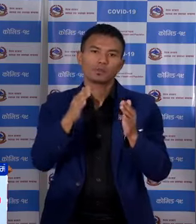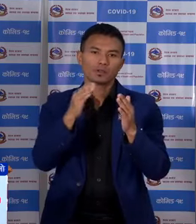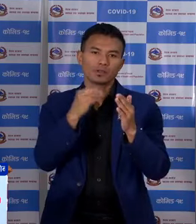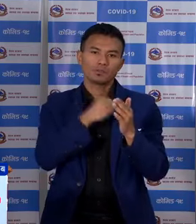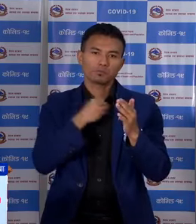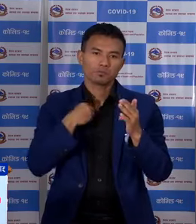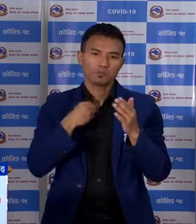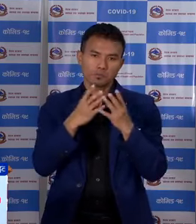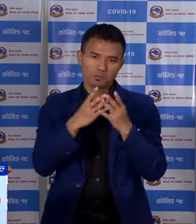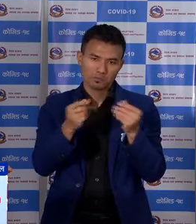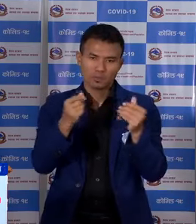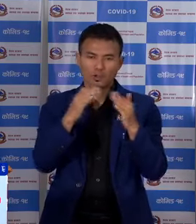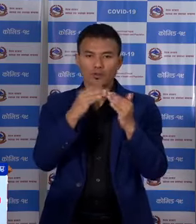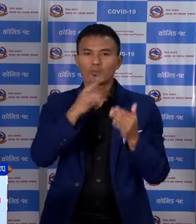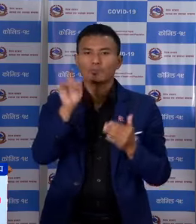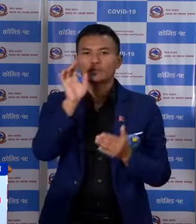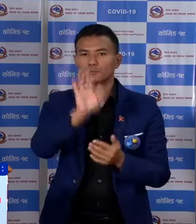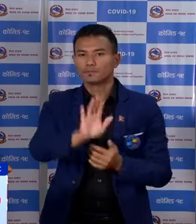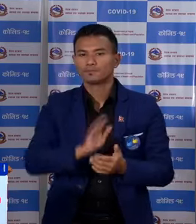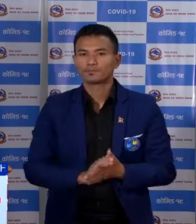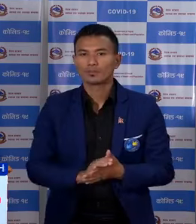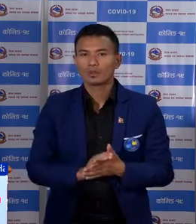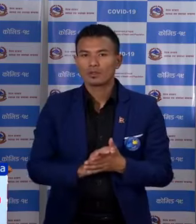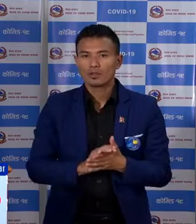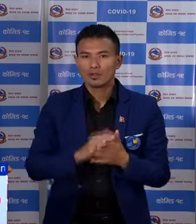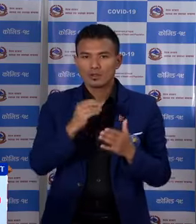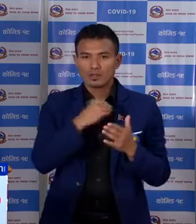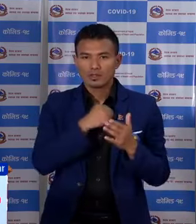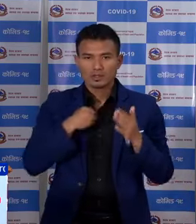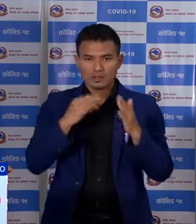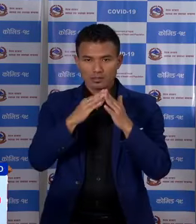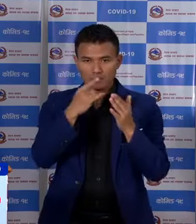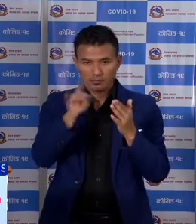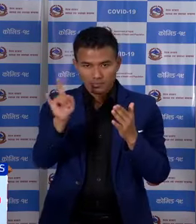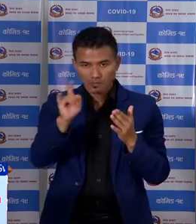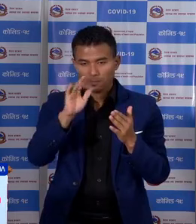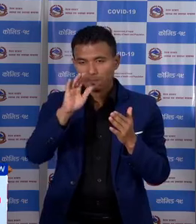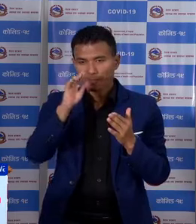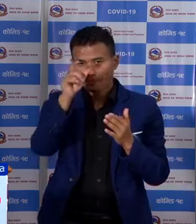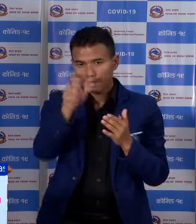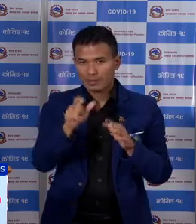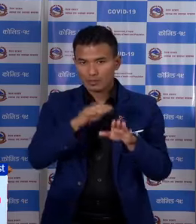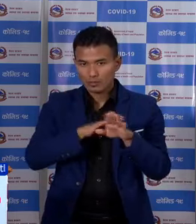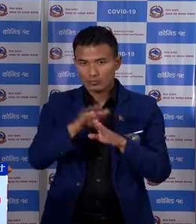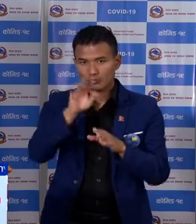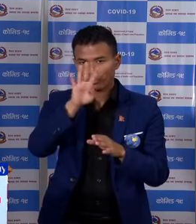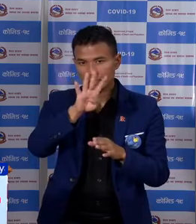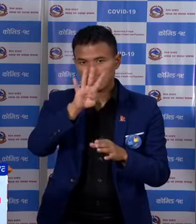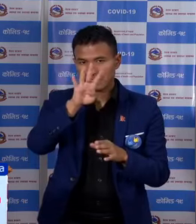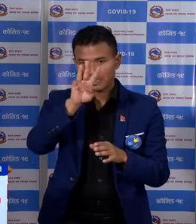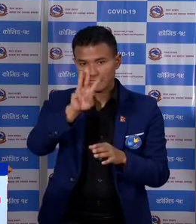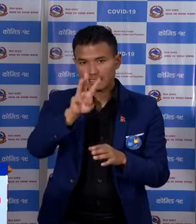डिशाज भायर जानु भायको छो डिशाज भुने पछिल्लो बेक्ति हरू 43